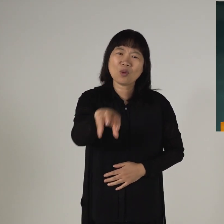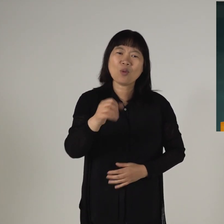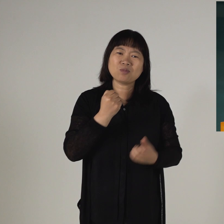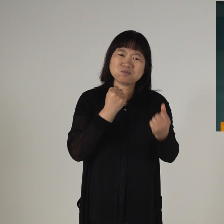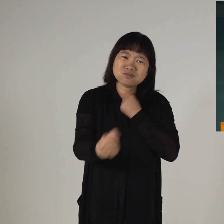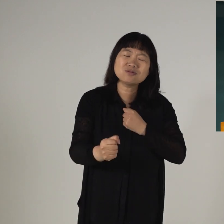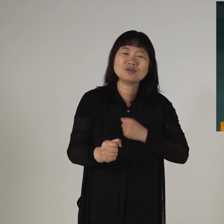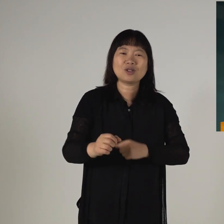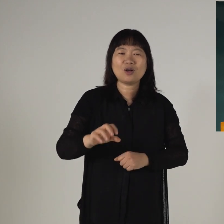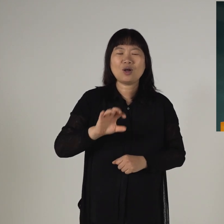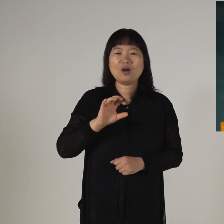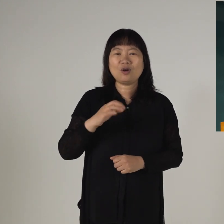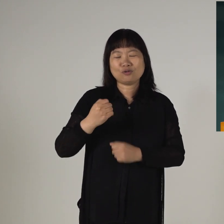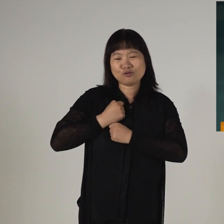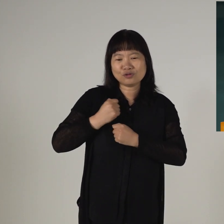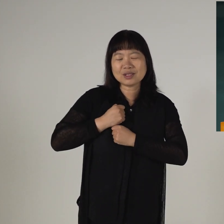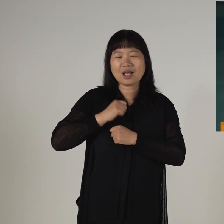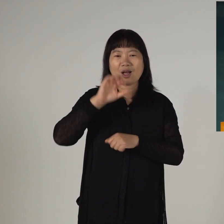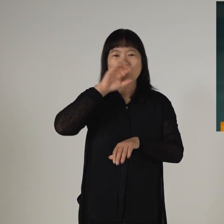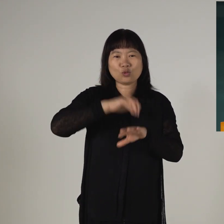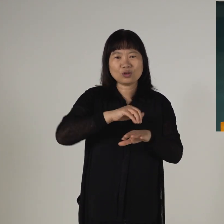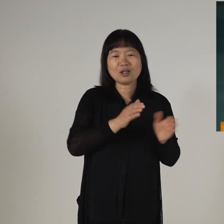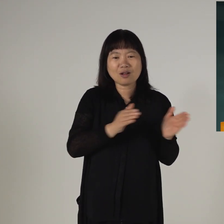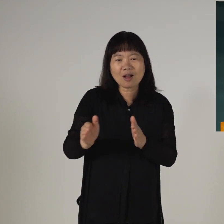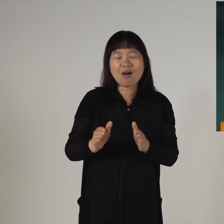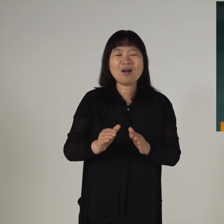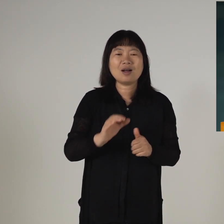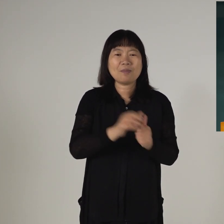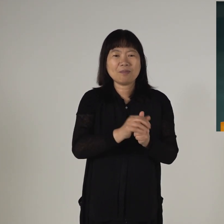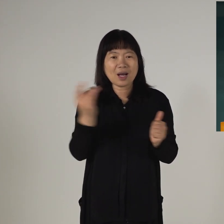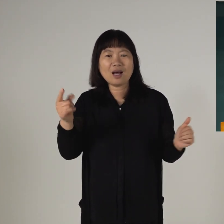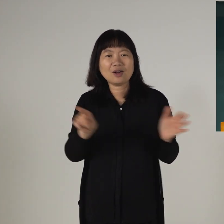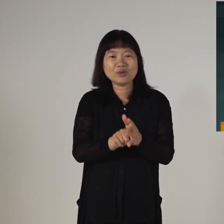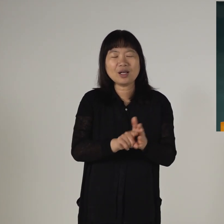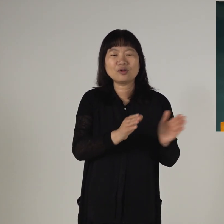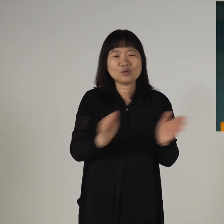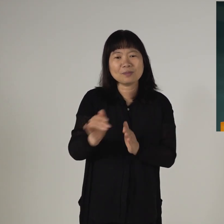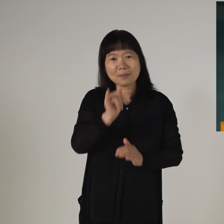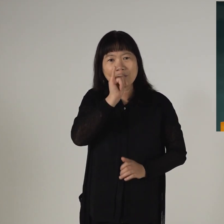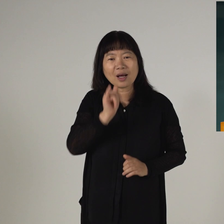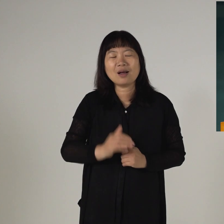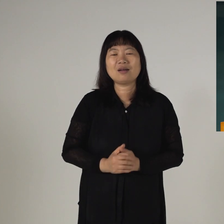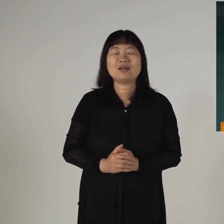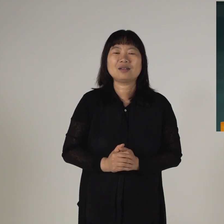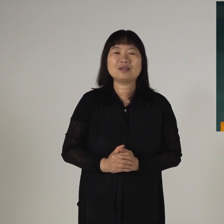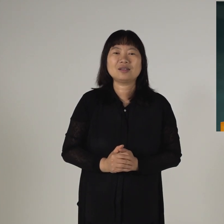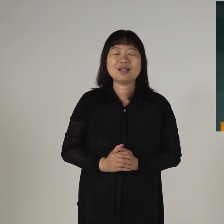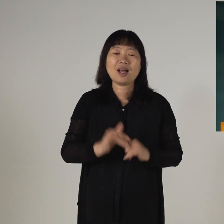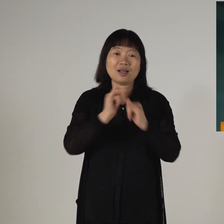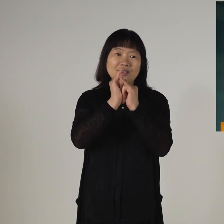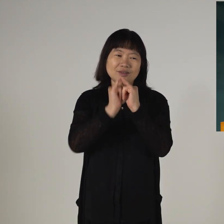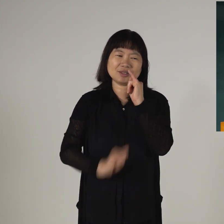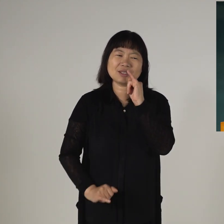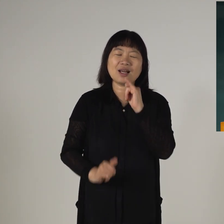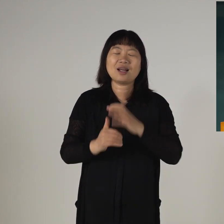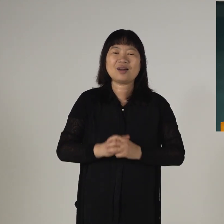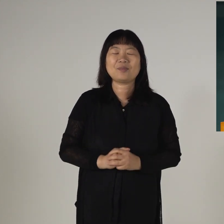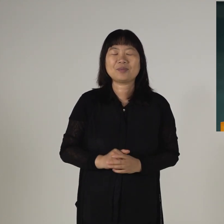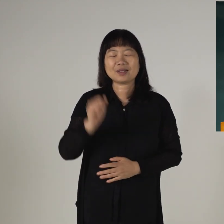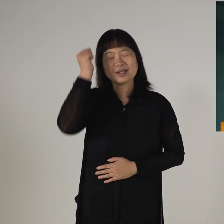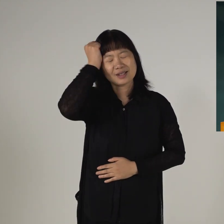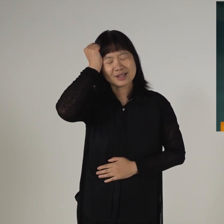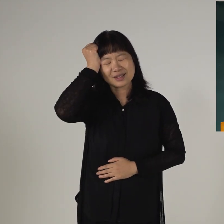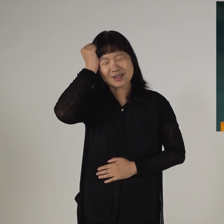무장을 준비하고 해방을 준비했었구나. 역사는